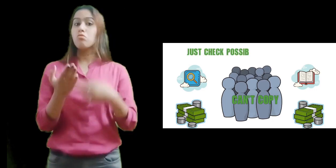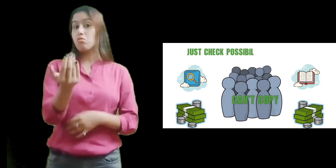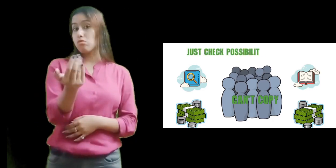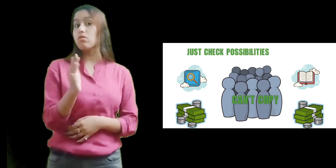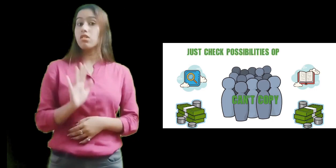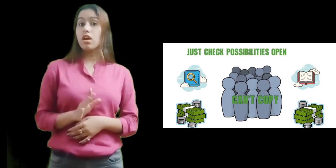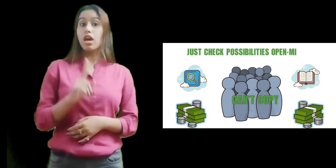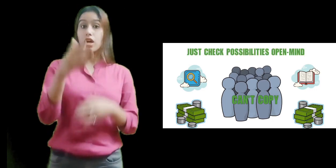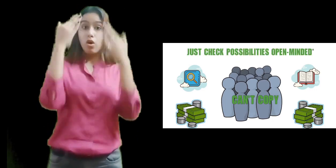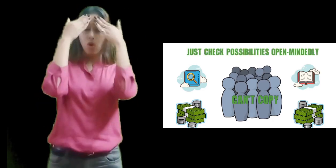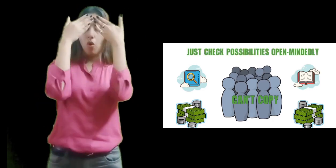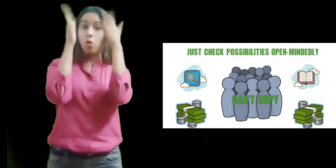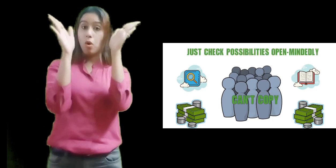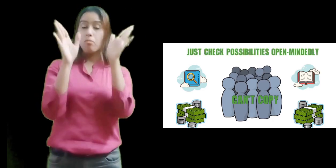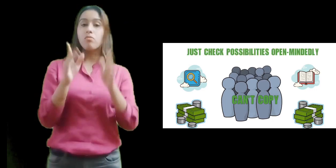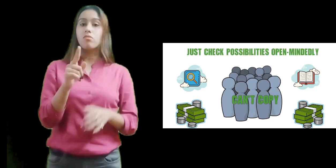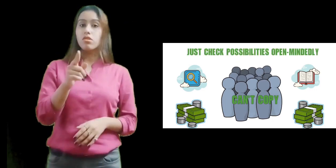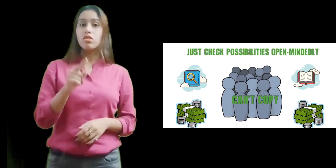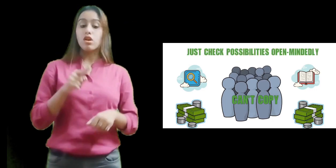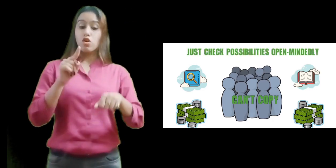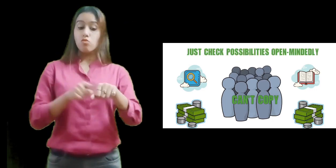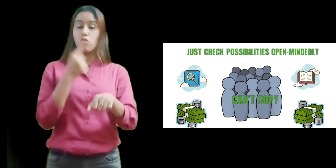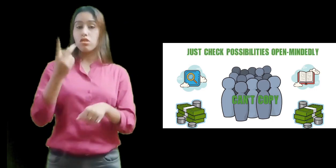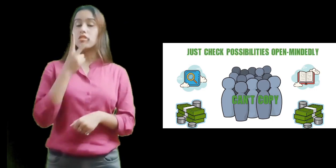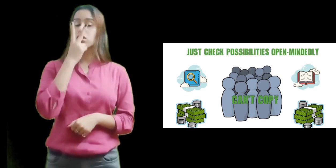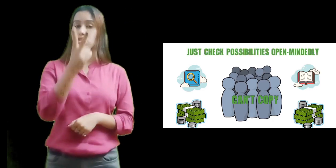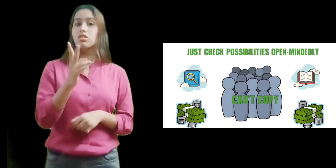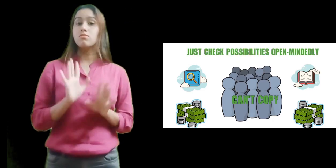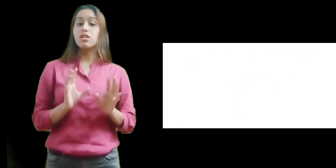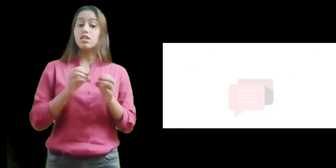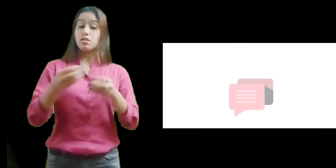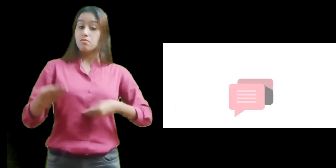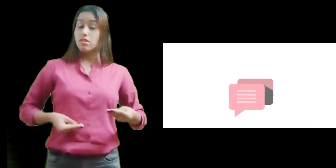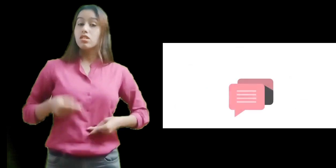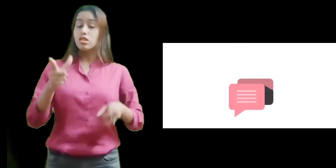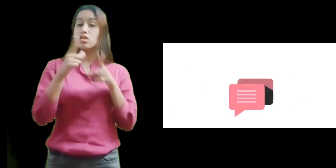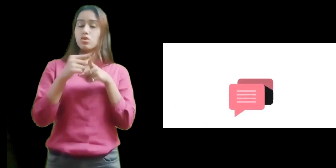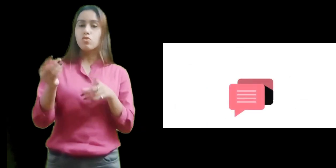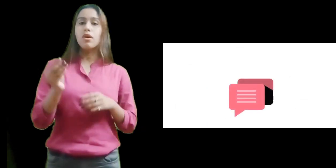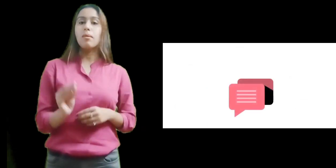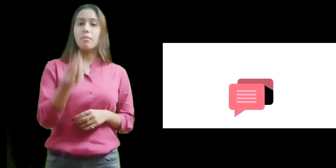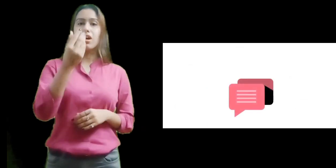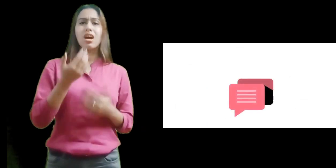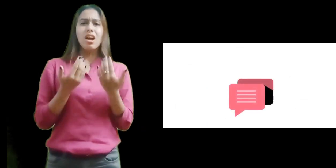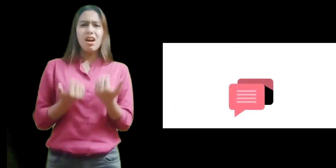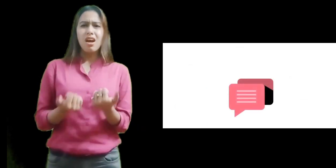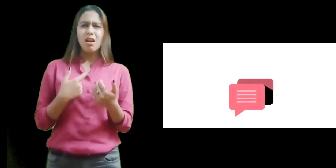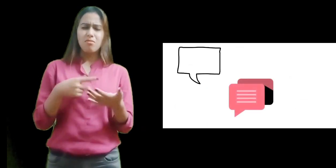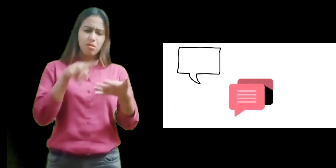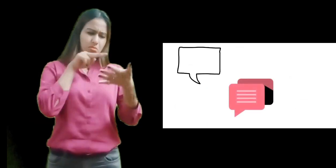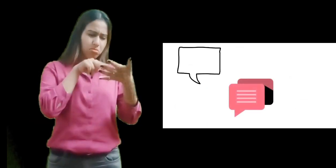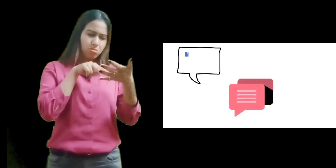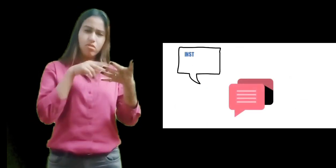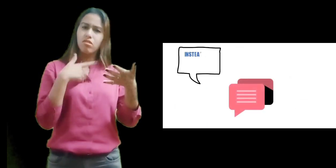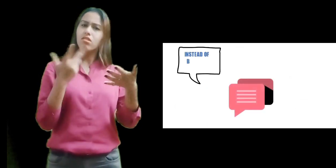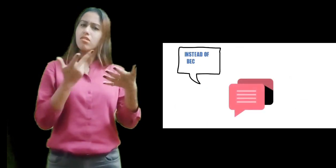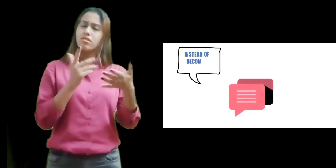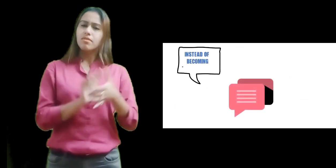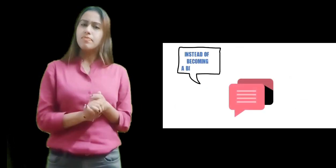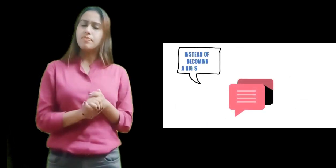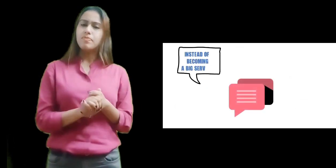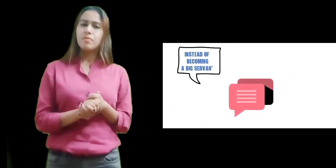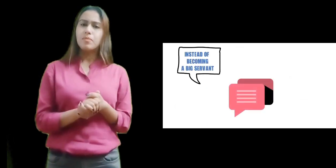ओपन माइंड से पॉसिबिलिटीज को चेक करोगे तो, बिजनेस करोगे तो। अभी मैं एक कमेंट पढ़ रहा था जो मुझे काफी अच्छा लगा, और वो कमेंट कुछ ऐसा